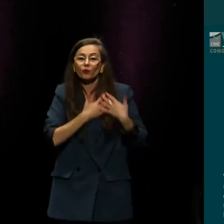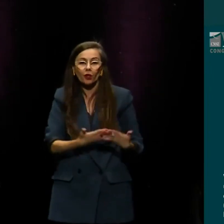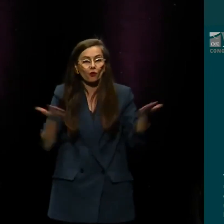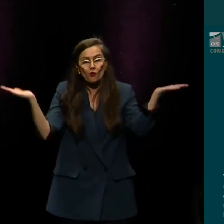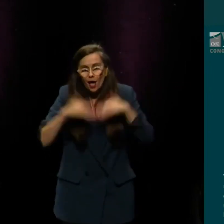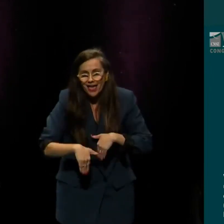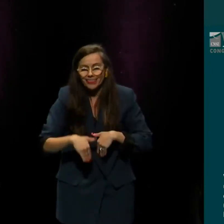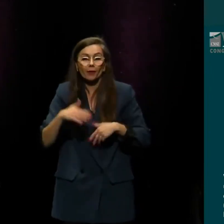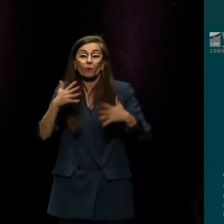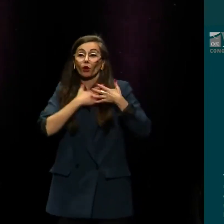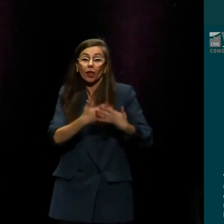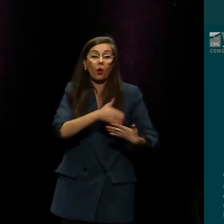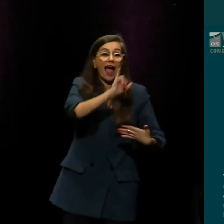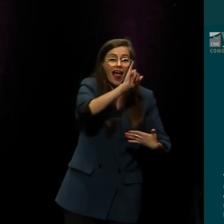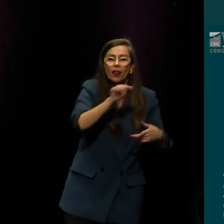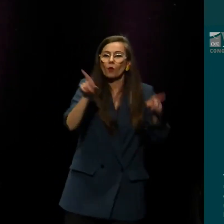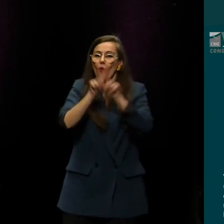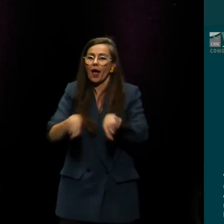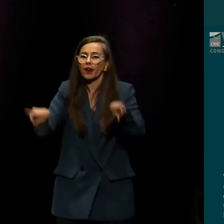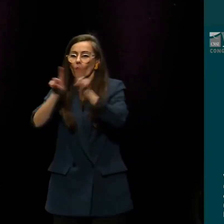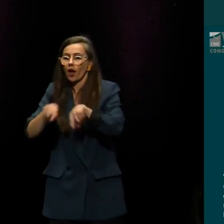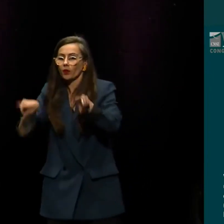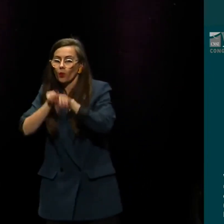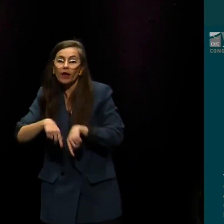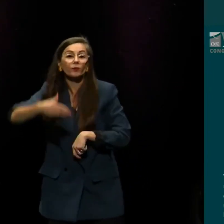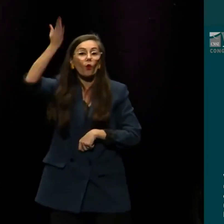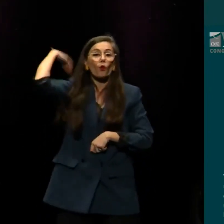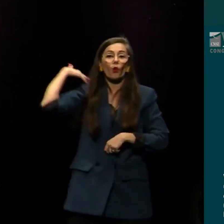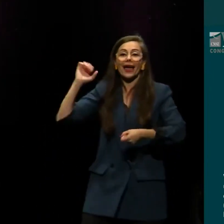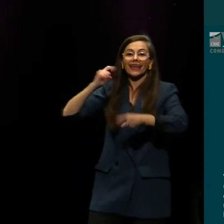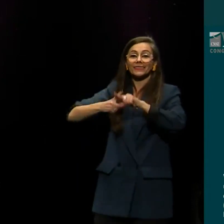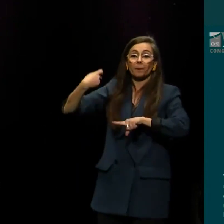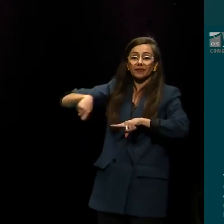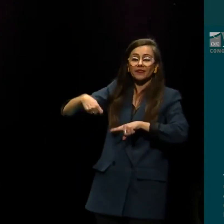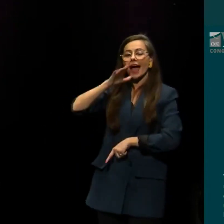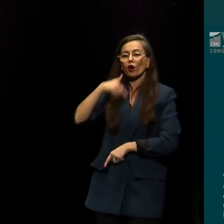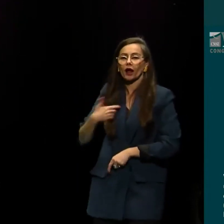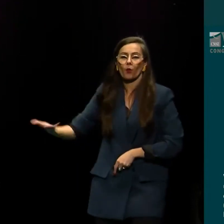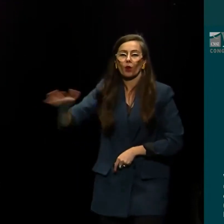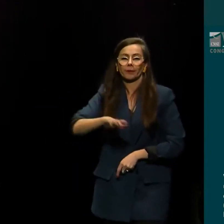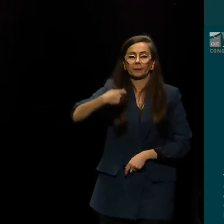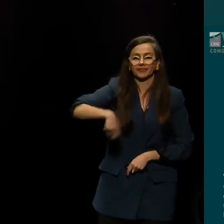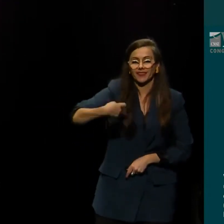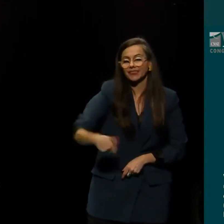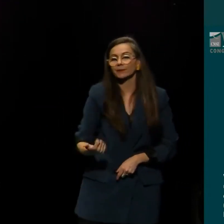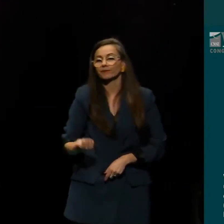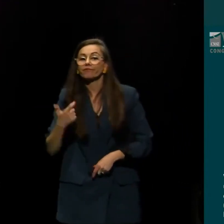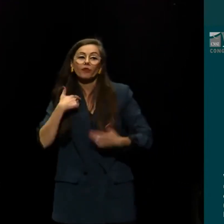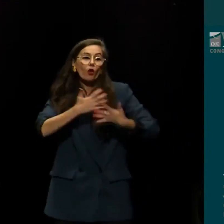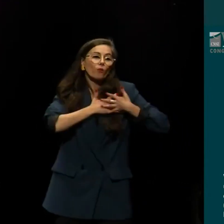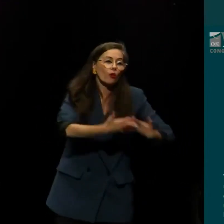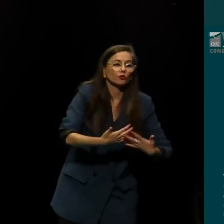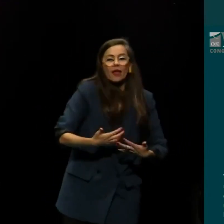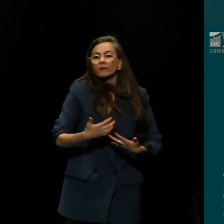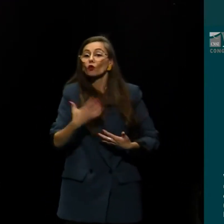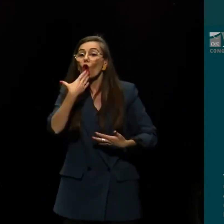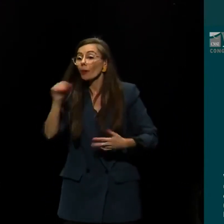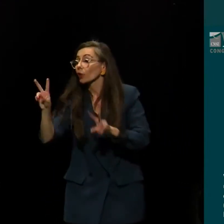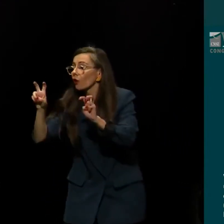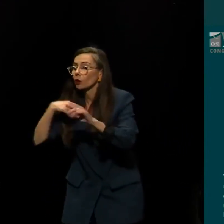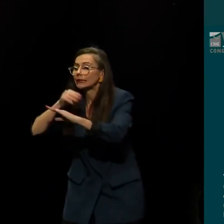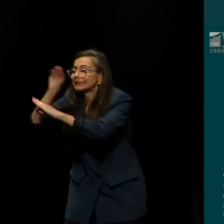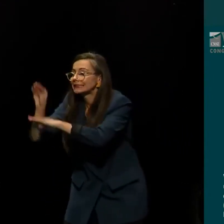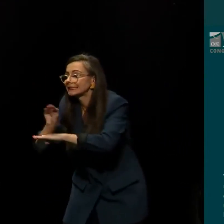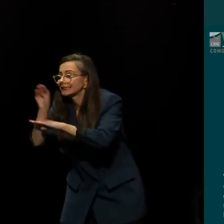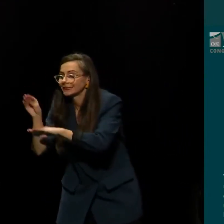reconstrucción asociativa, la captación de nuevos socios y socias y la imposibilidad de contar con voluntariado, ¿no?